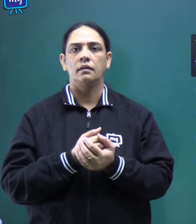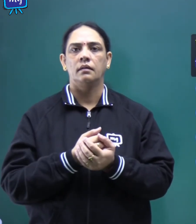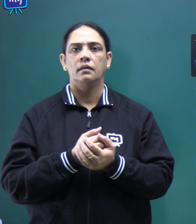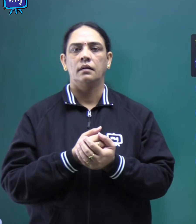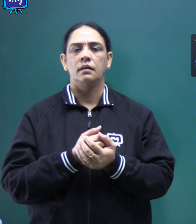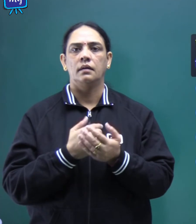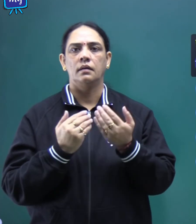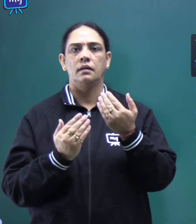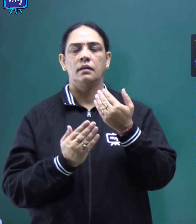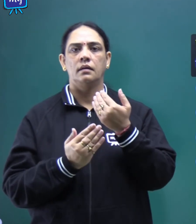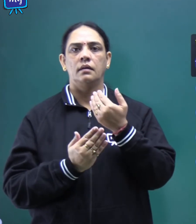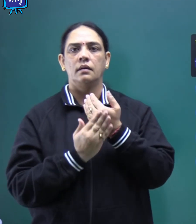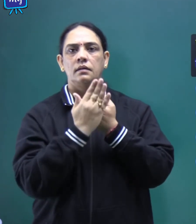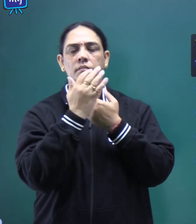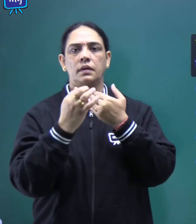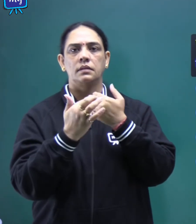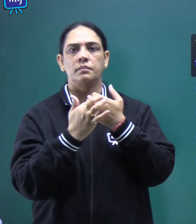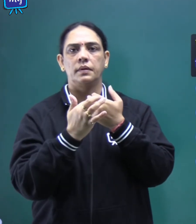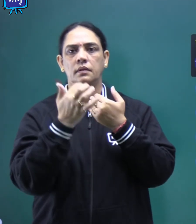स्पर्श बिंदु